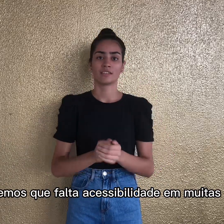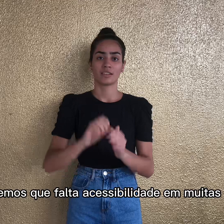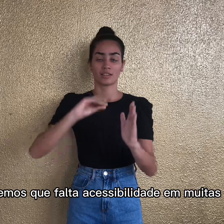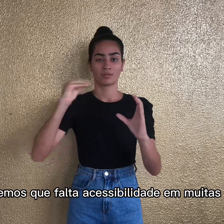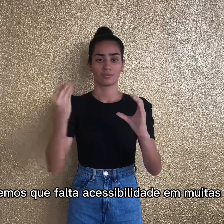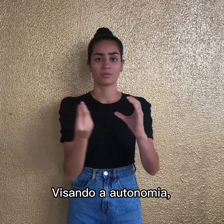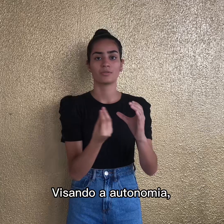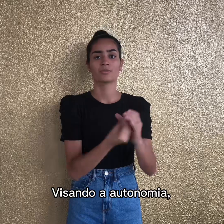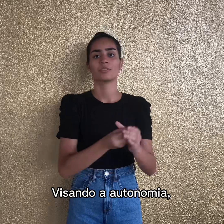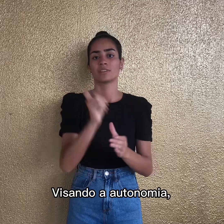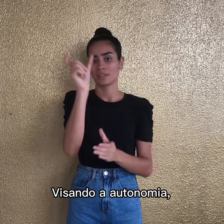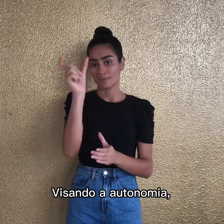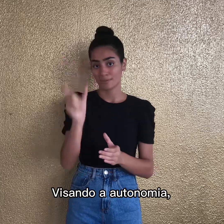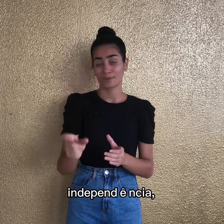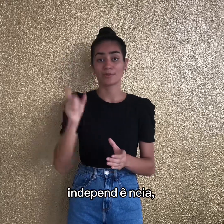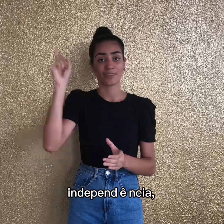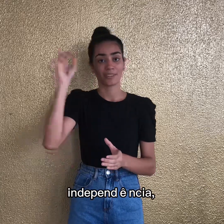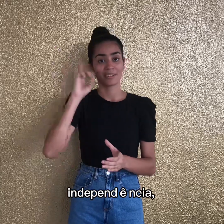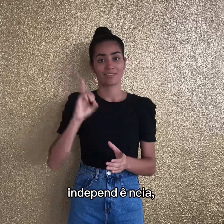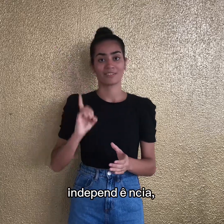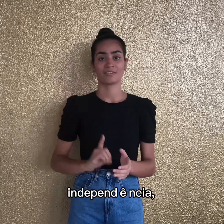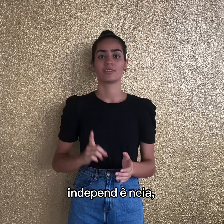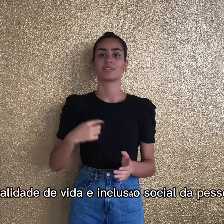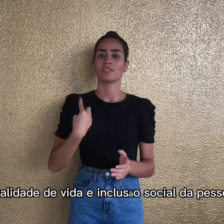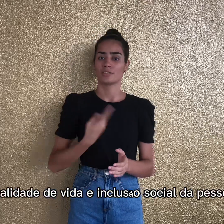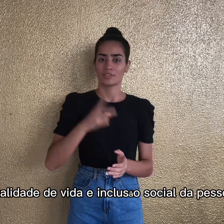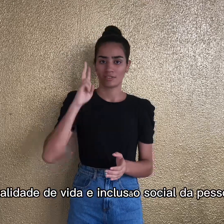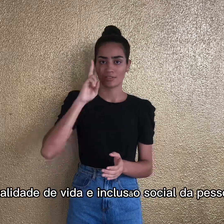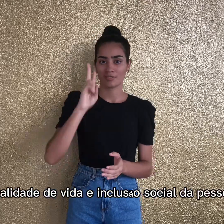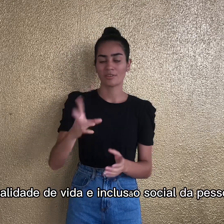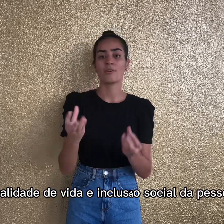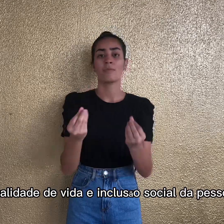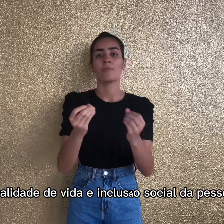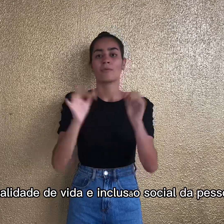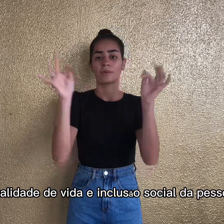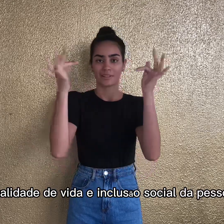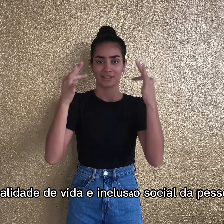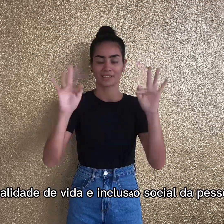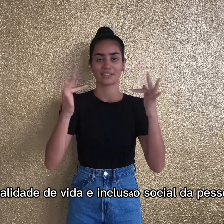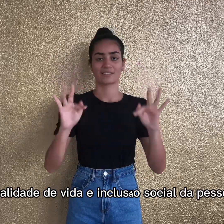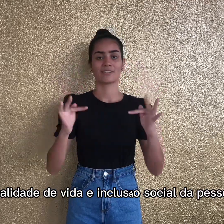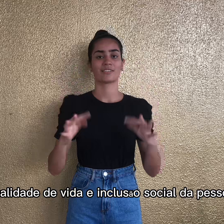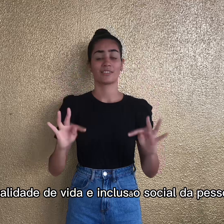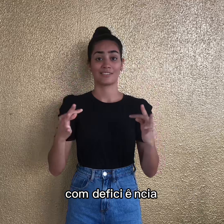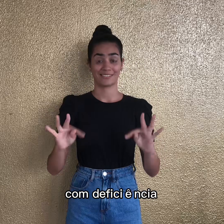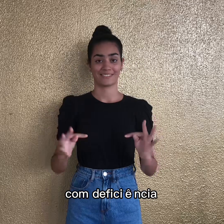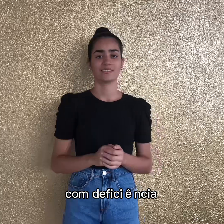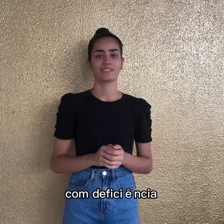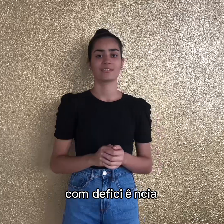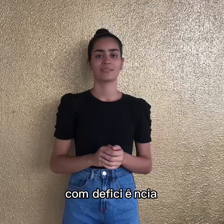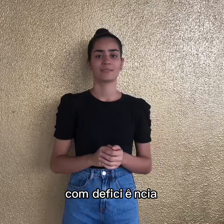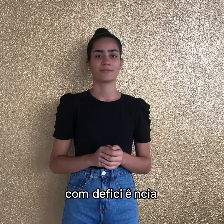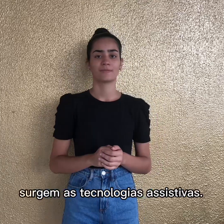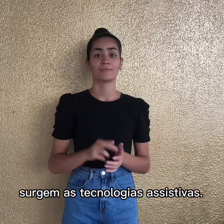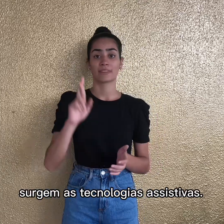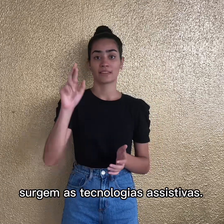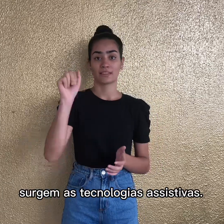áreas. Visando a autonomia, independência, qualidade de vida e inclusão social da pessoa com deficiência, surgem